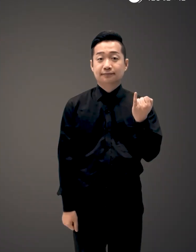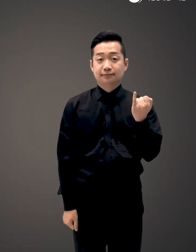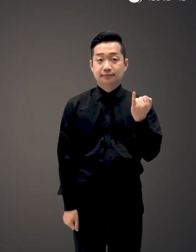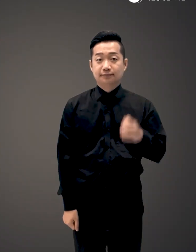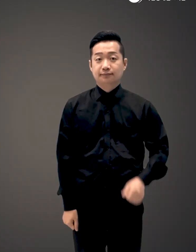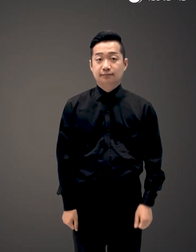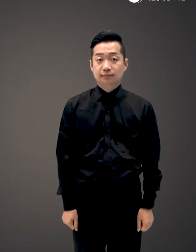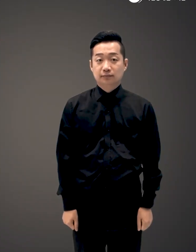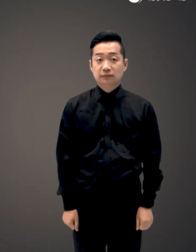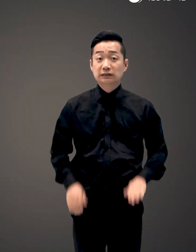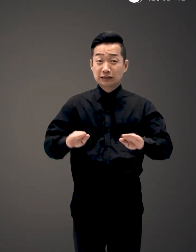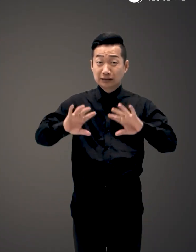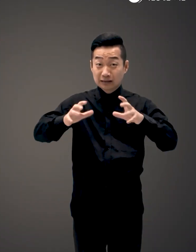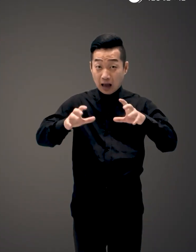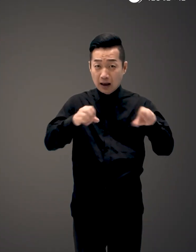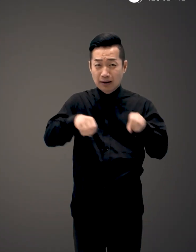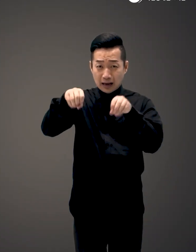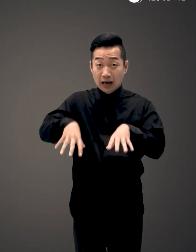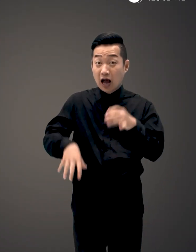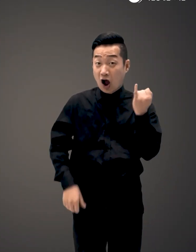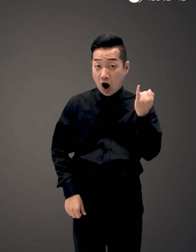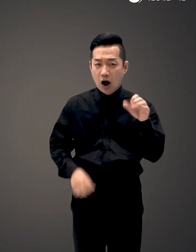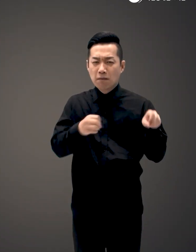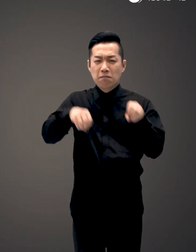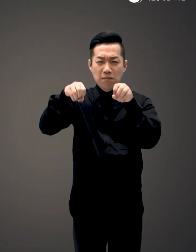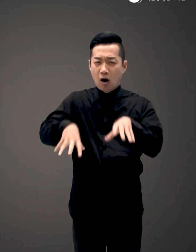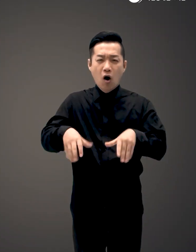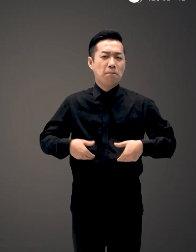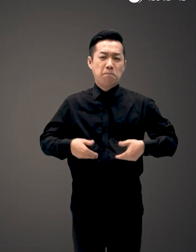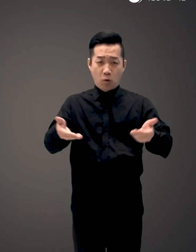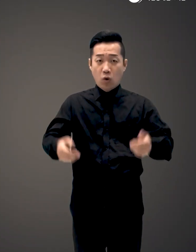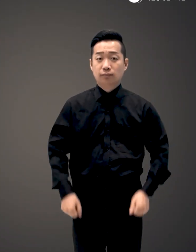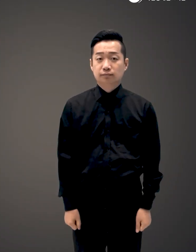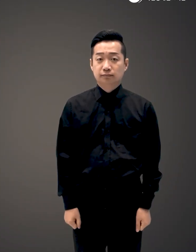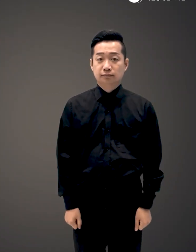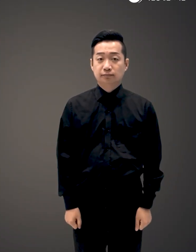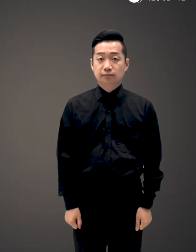하지만 이 시대에는 마녀도 마법도 필요 없어.